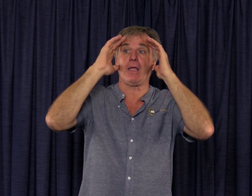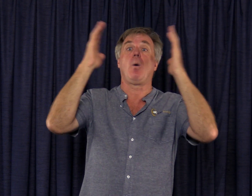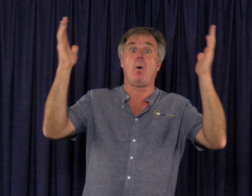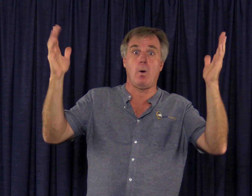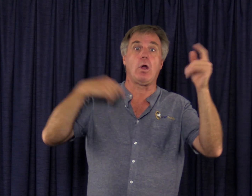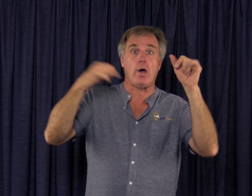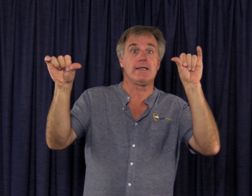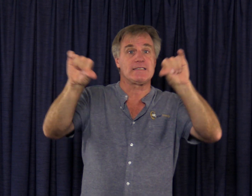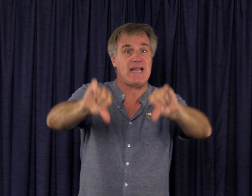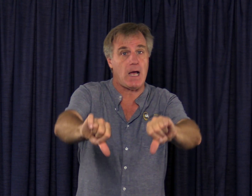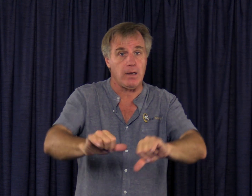jy, nou gaan dit sleg gaan.